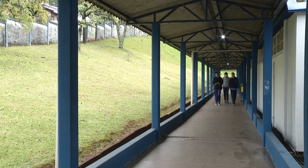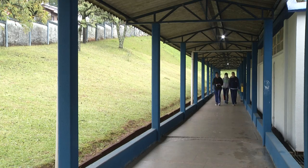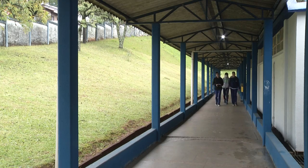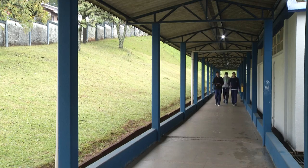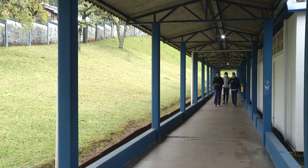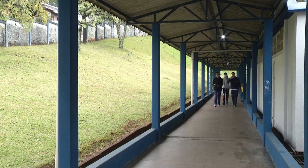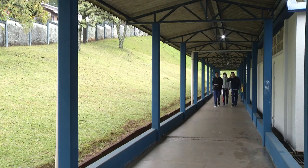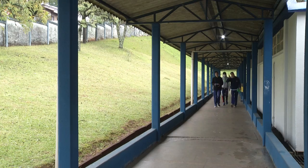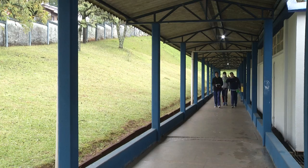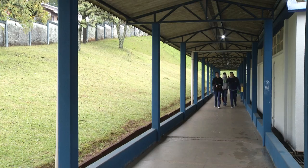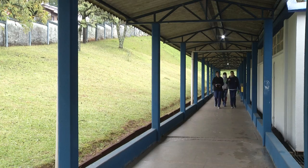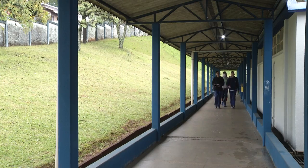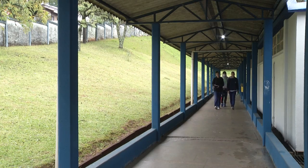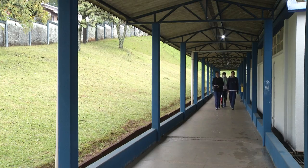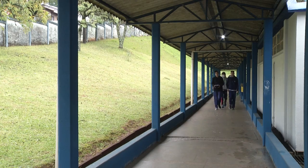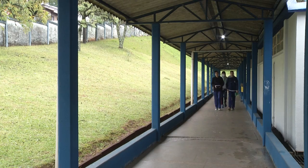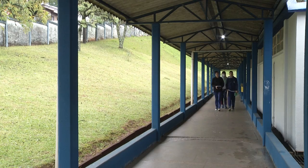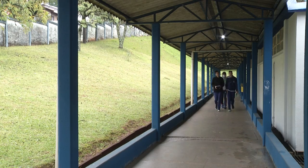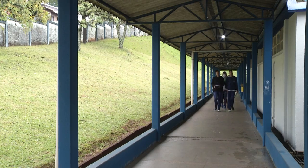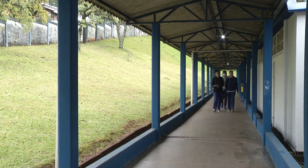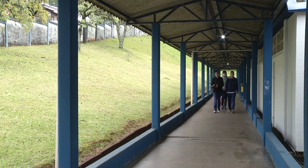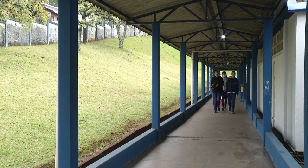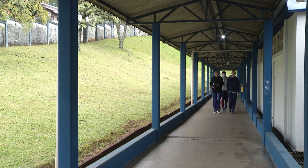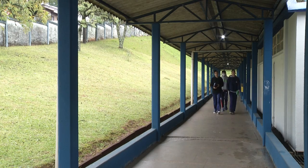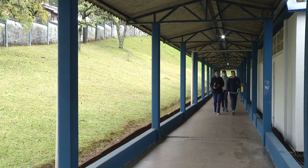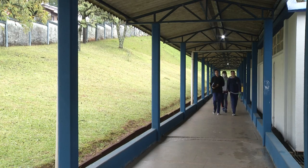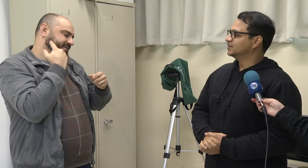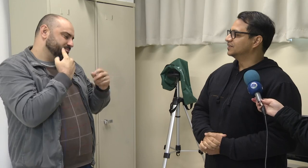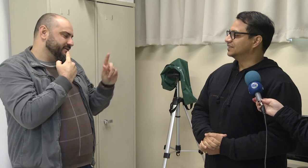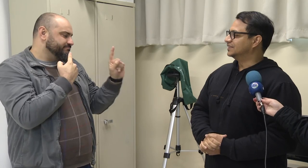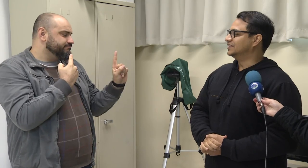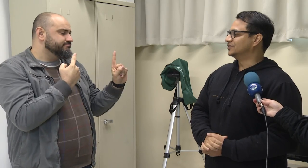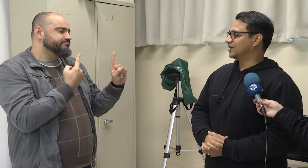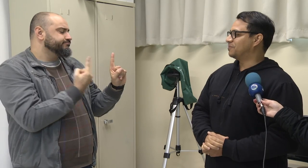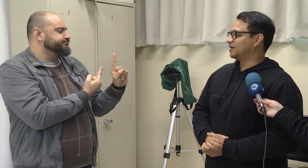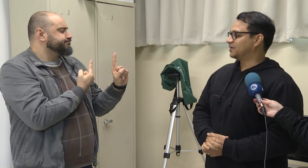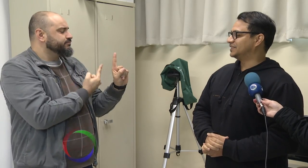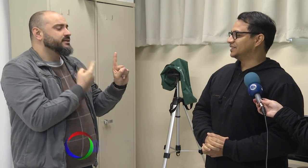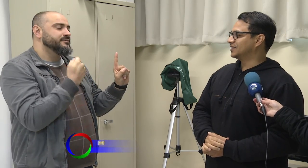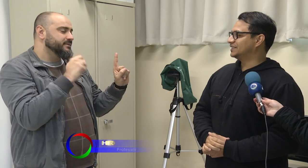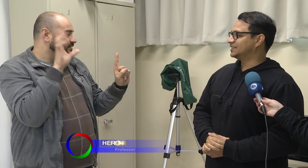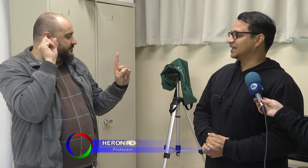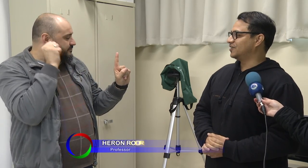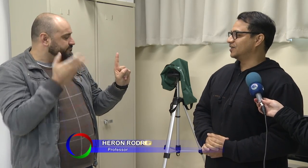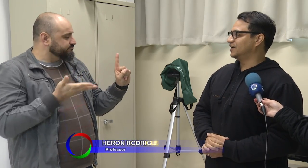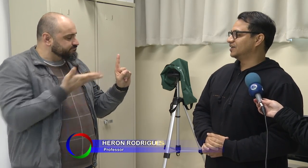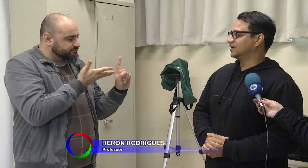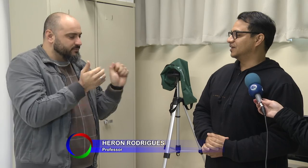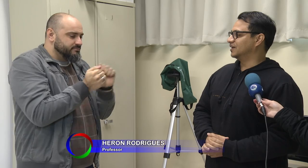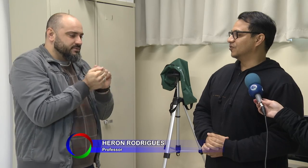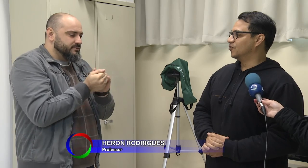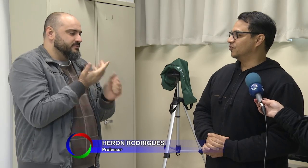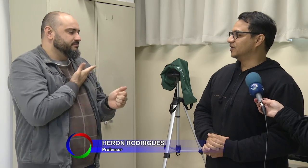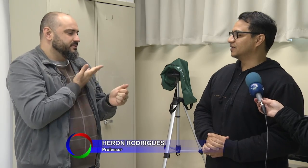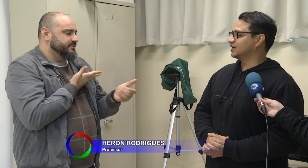profissionais habilitados para atender este público isso é preciso é necessário né que ouvinte